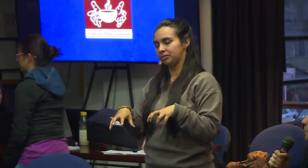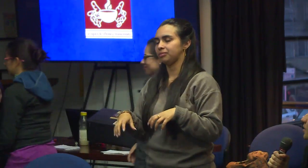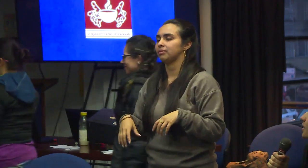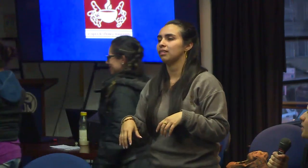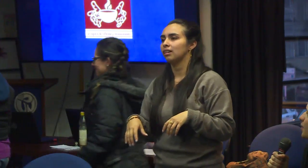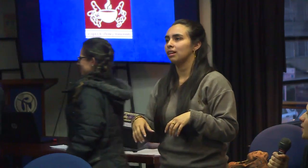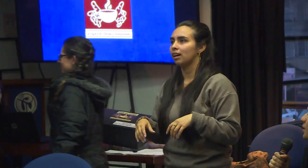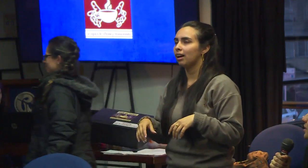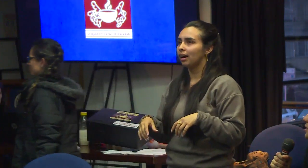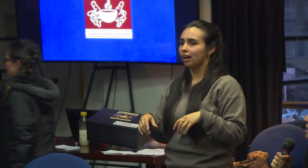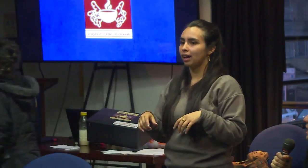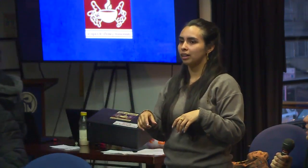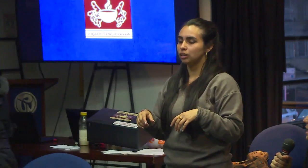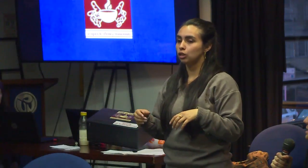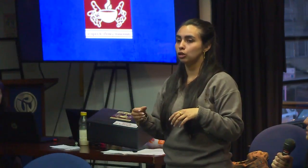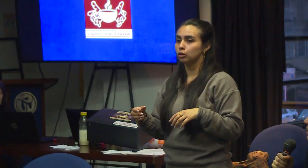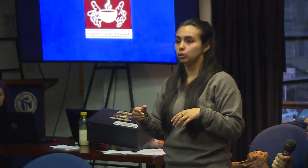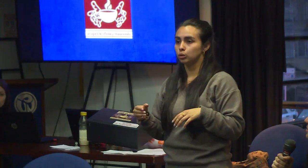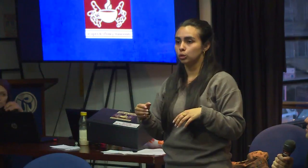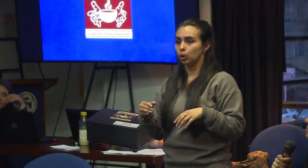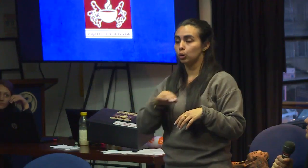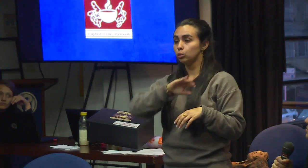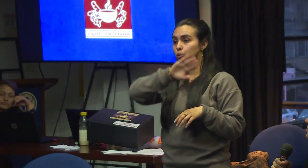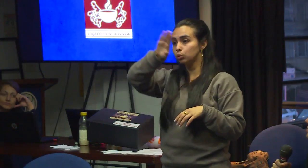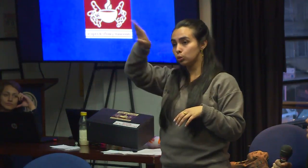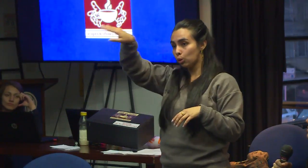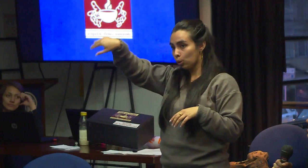Bueno, hoy la actividad